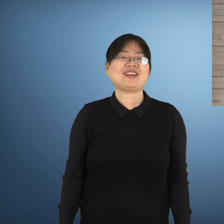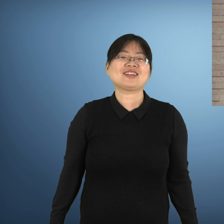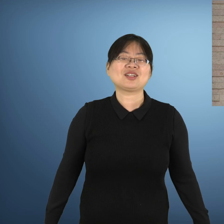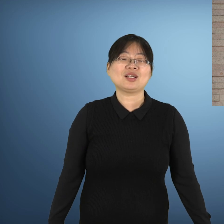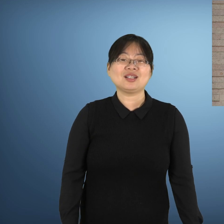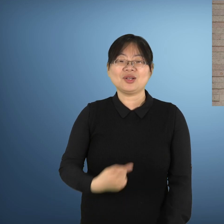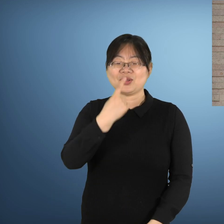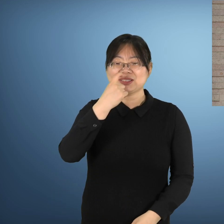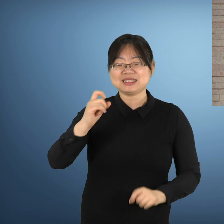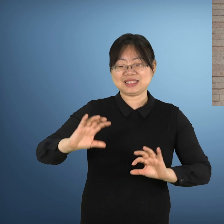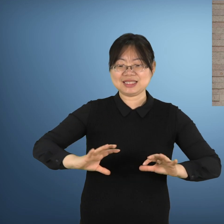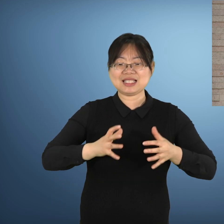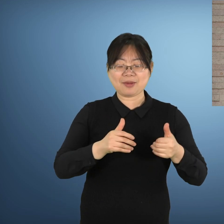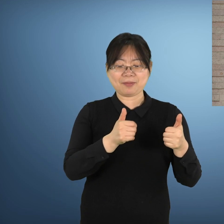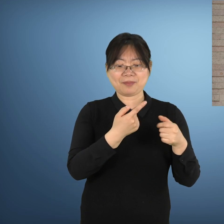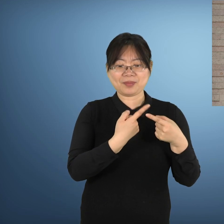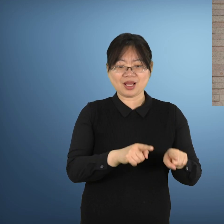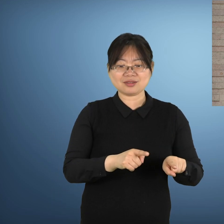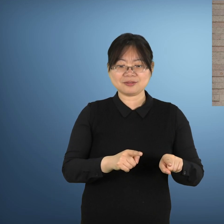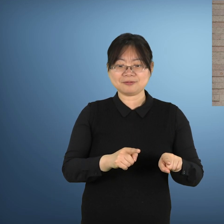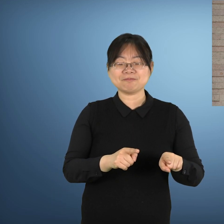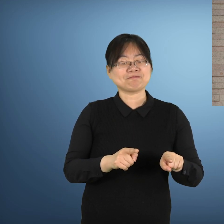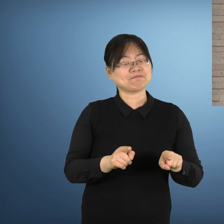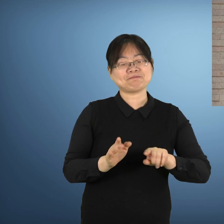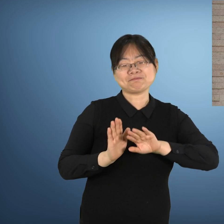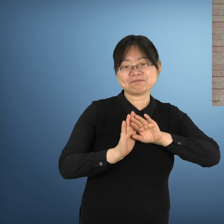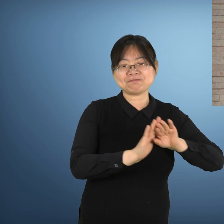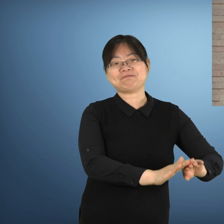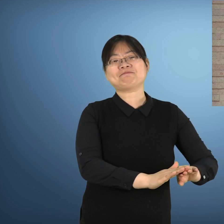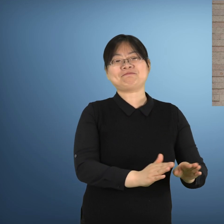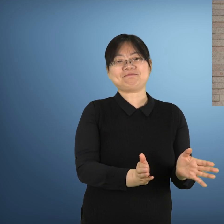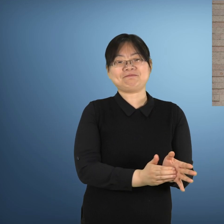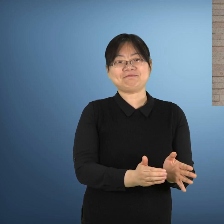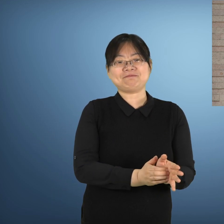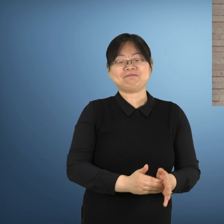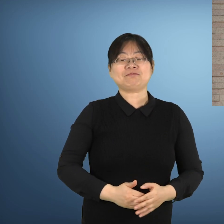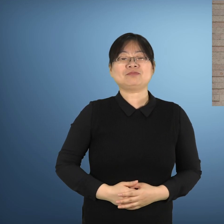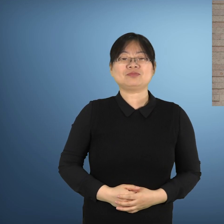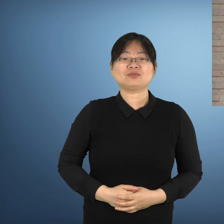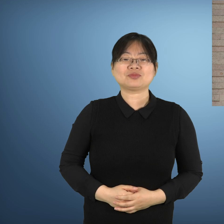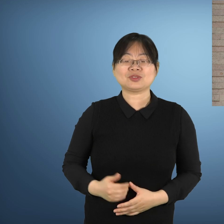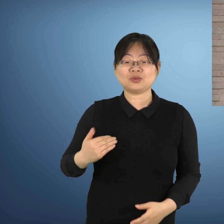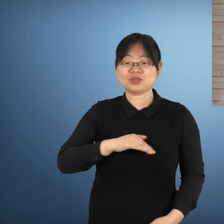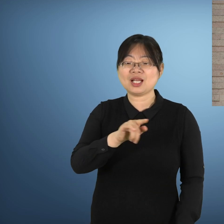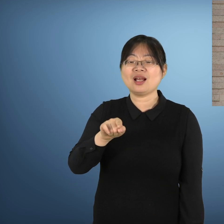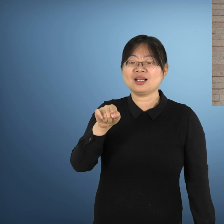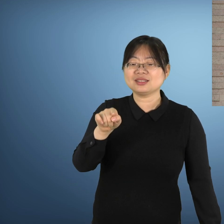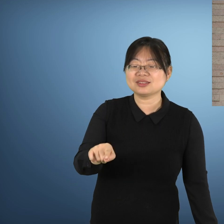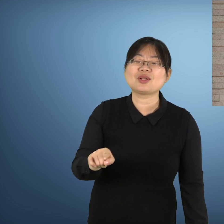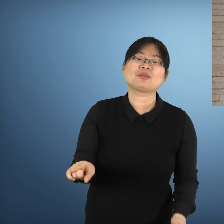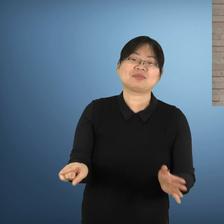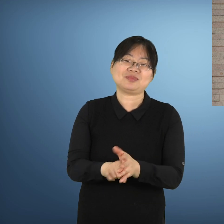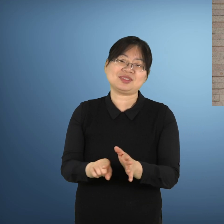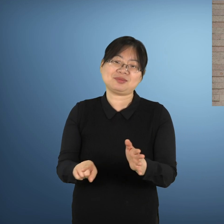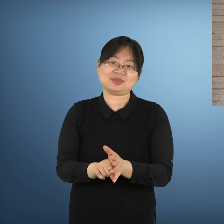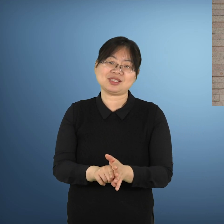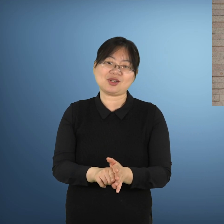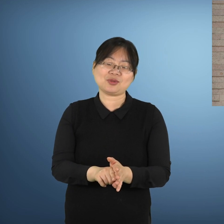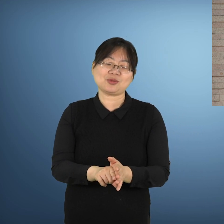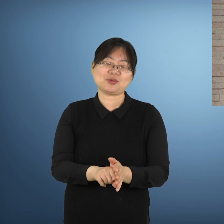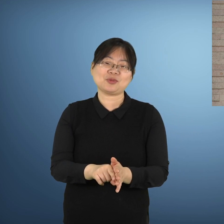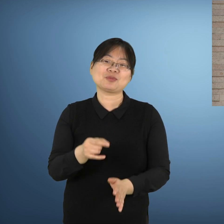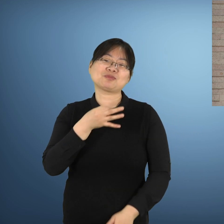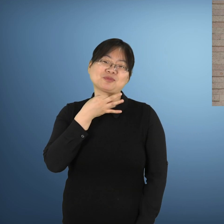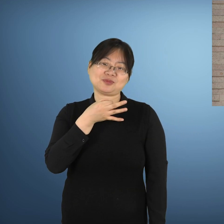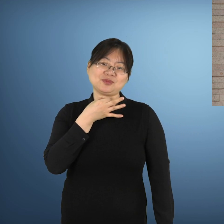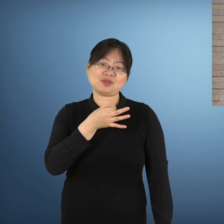멋지게 이 땅의 평가를 한 방에 뒤집어요. 우리가 그걸 믿음이라고 하죠.